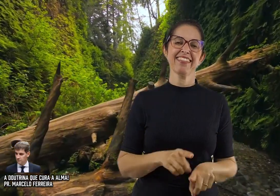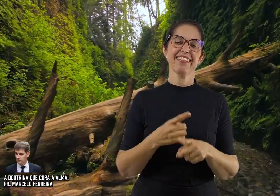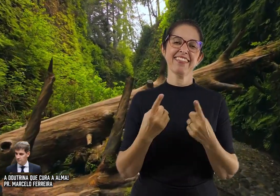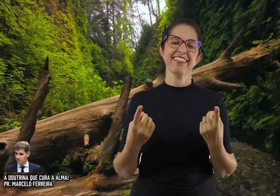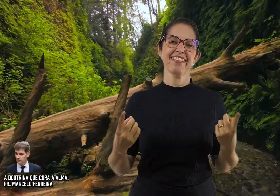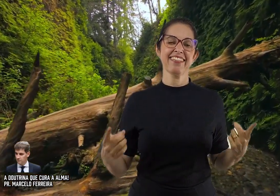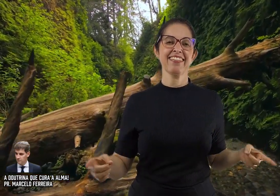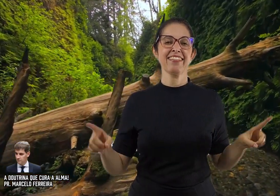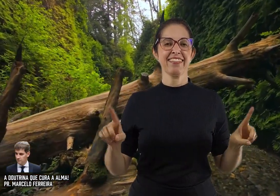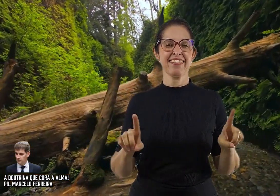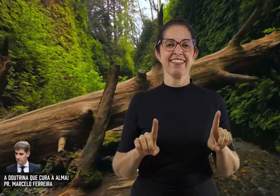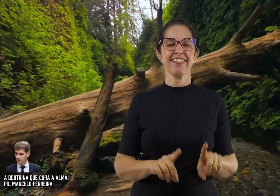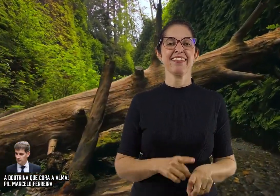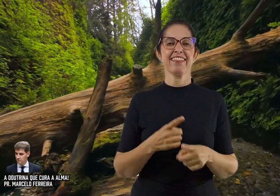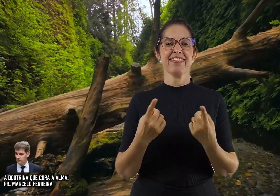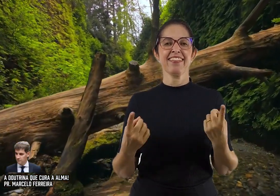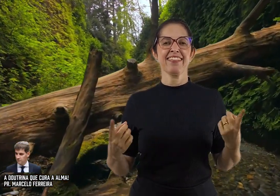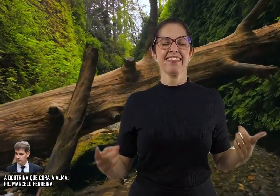glória a Jesus.